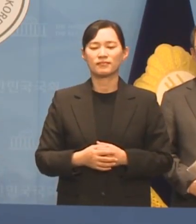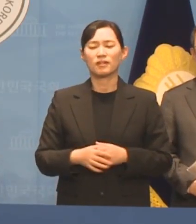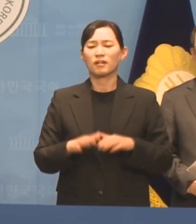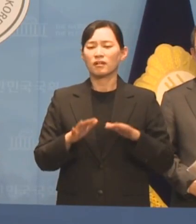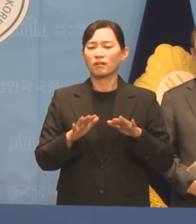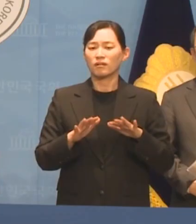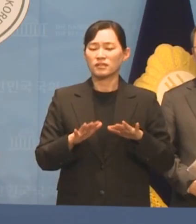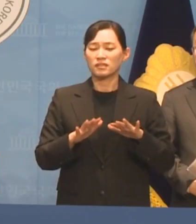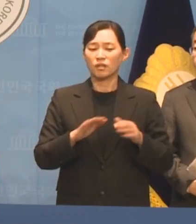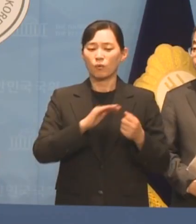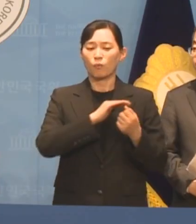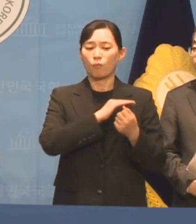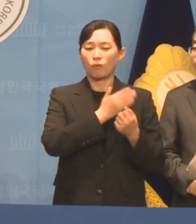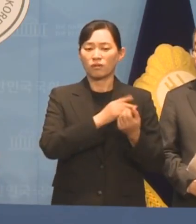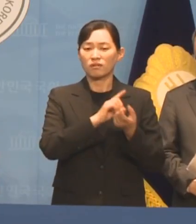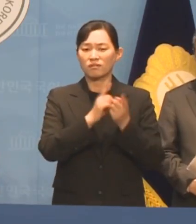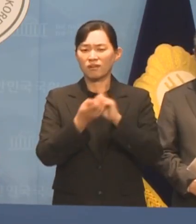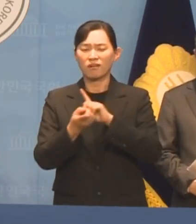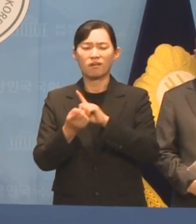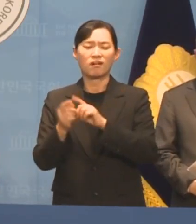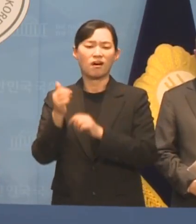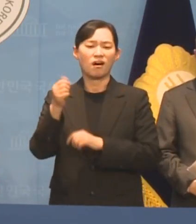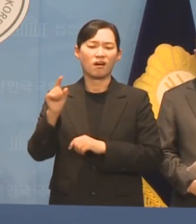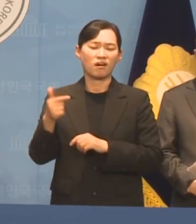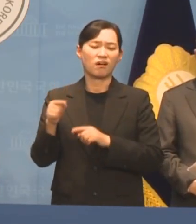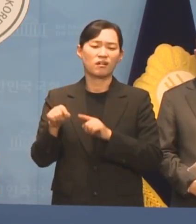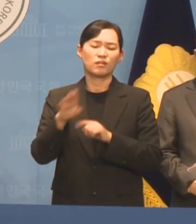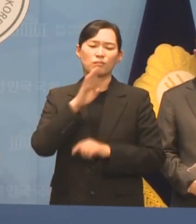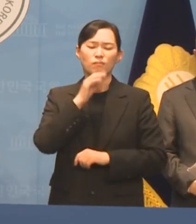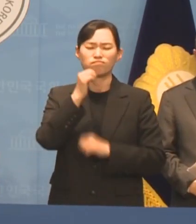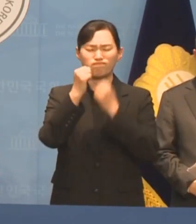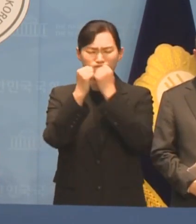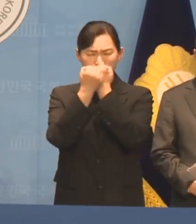현재의 권한대행 체제의 후한무치하고 뻔뻔한